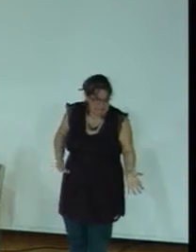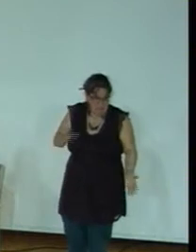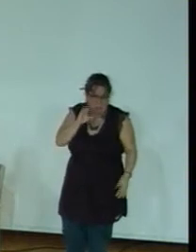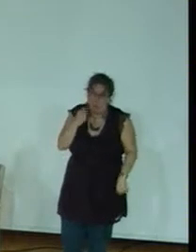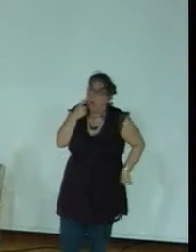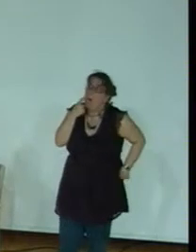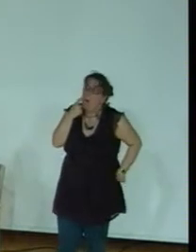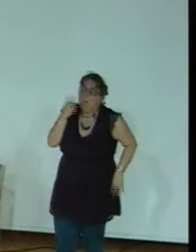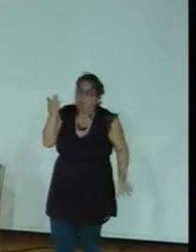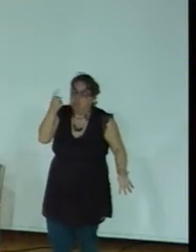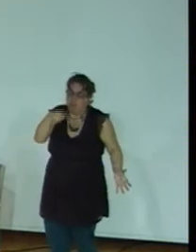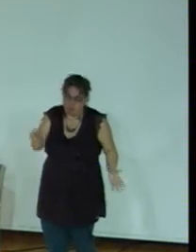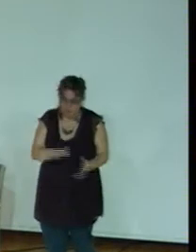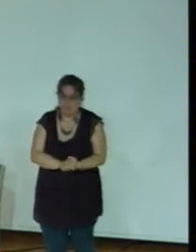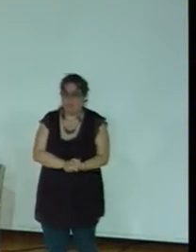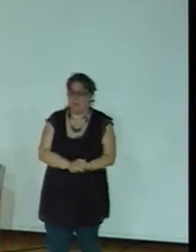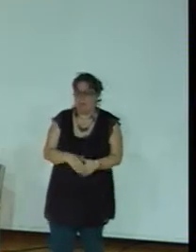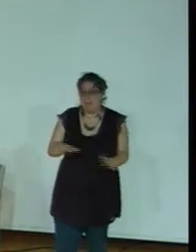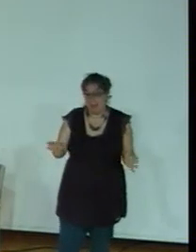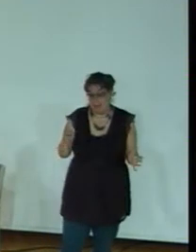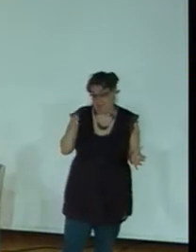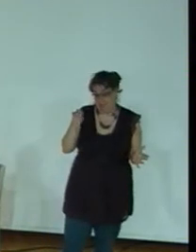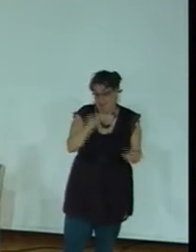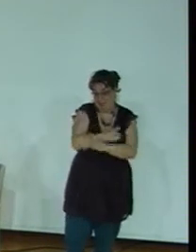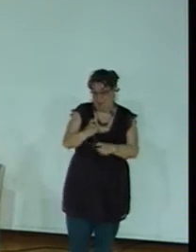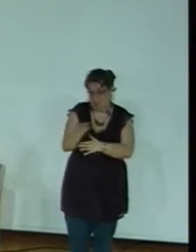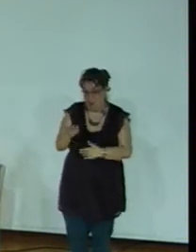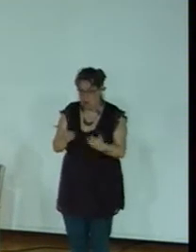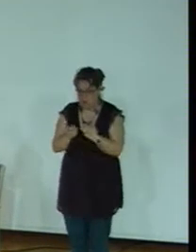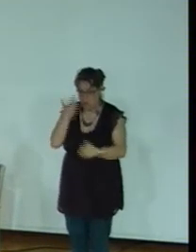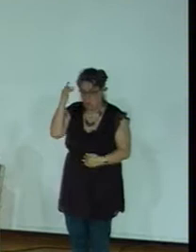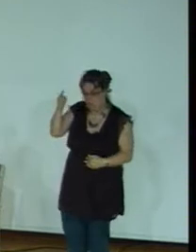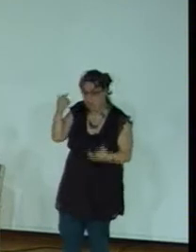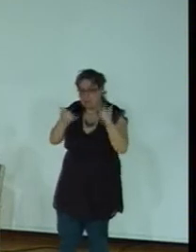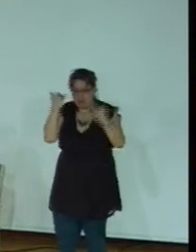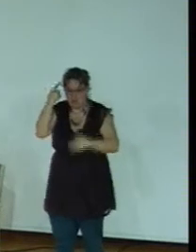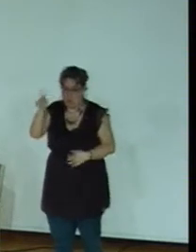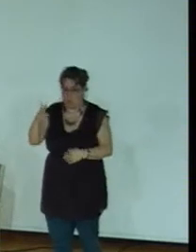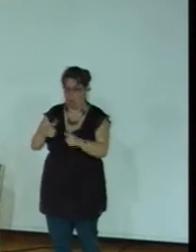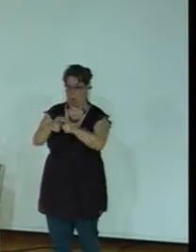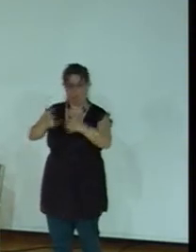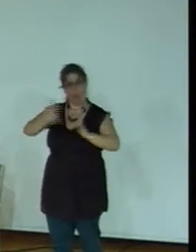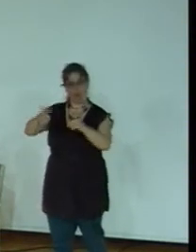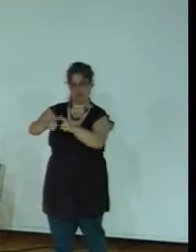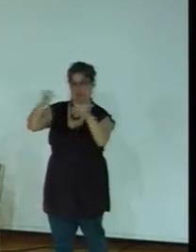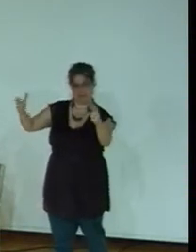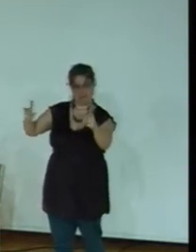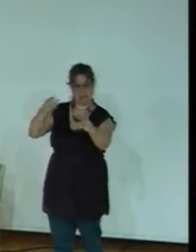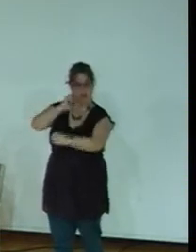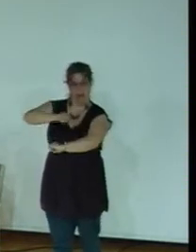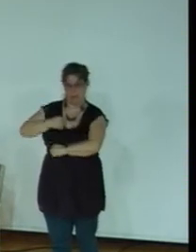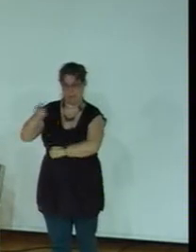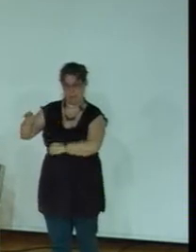risque, c'est de faire des sociétés à deux vitesses, c'est d'autoriser par exemple le chiffrement pour l'armée et les entreprises stratégiques, et de l'interdire pour le citoyen